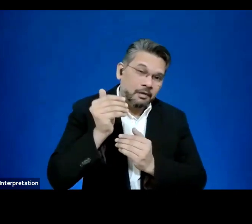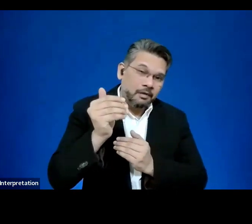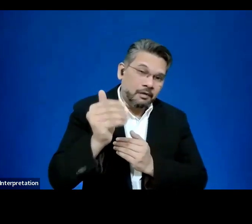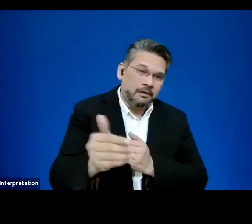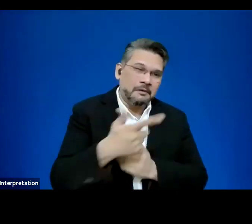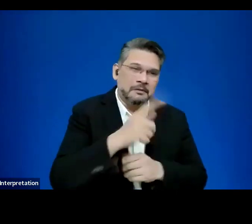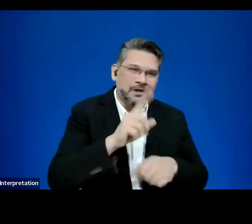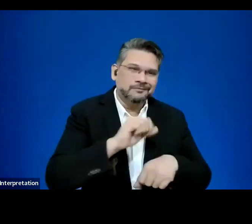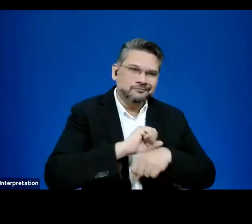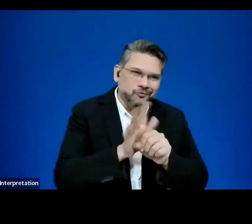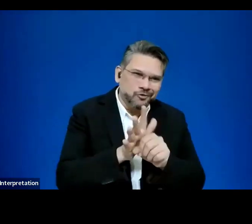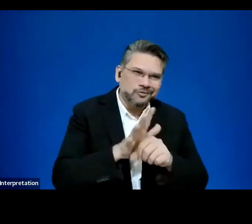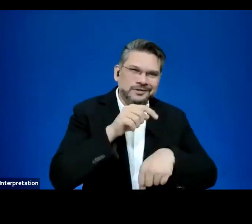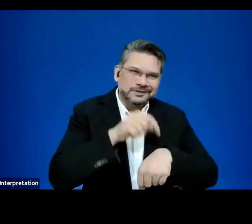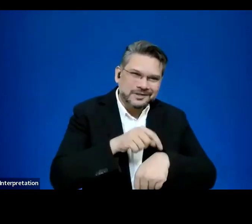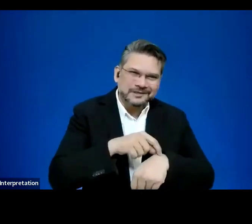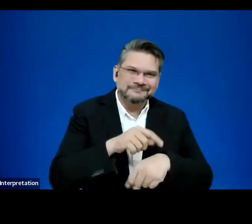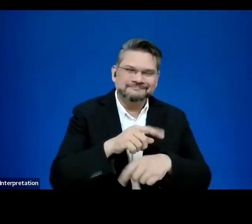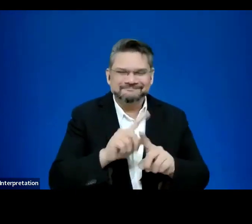因为